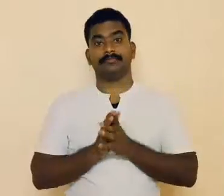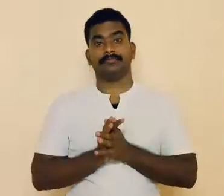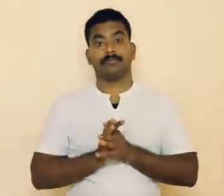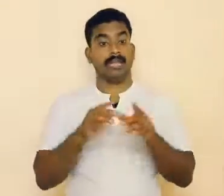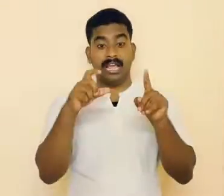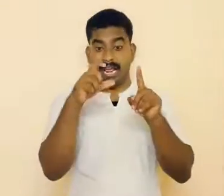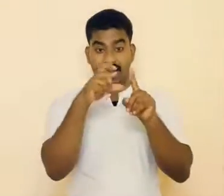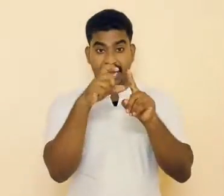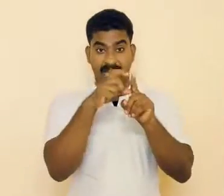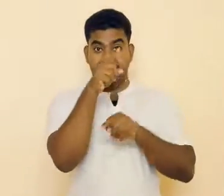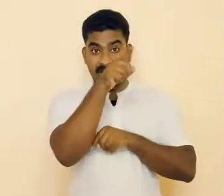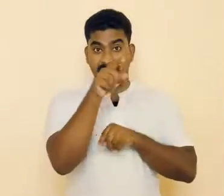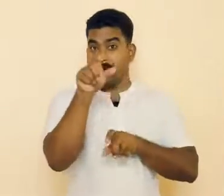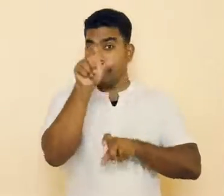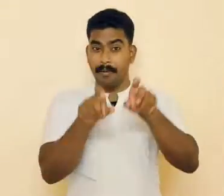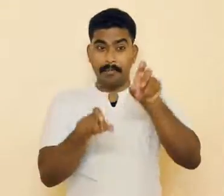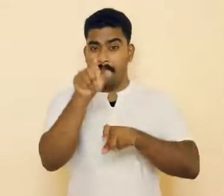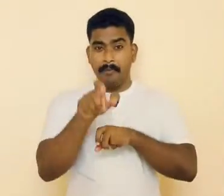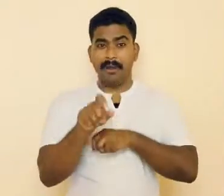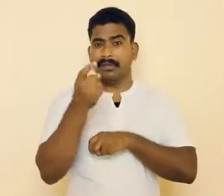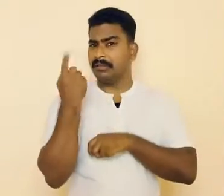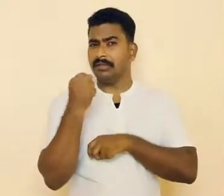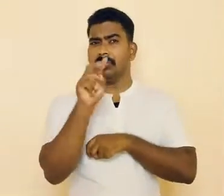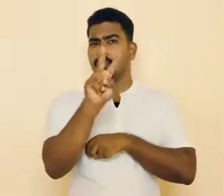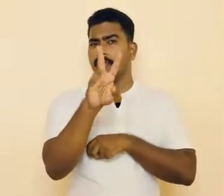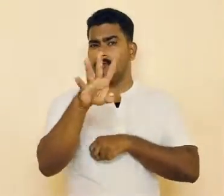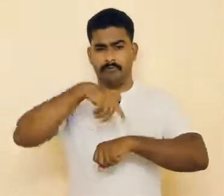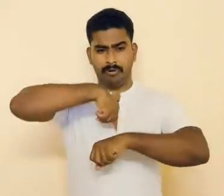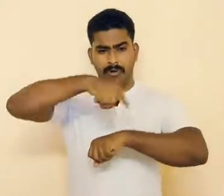ഡൽഹിയിൽ മാത്രമായി 24 മണിക്കൂറിൽ 16 പേർ മരിച്ചു.